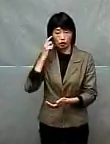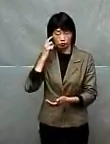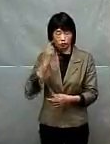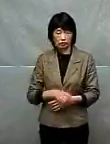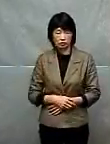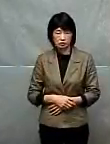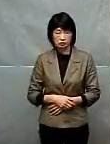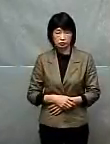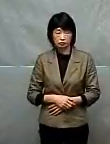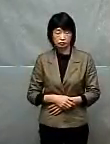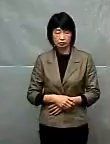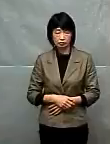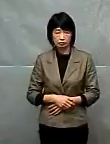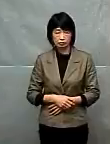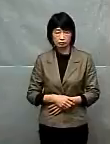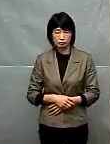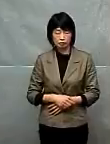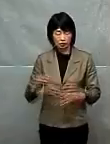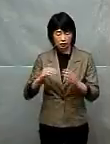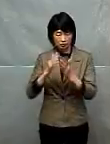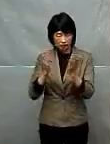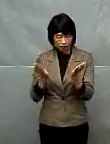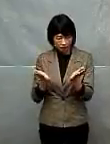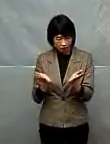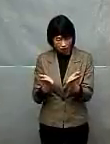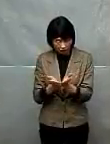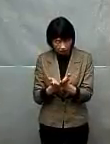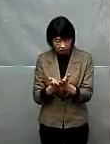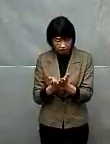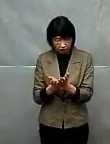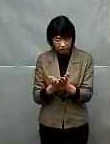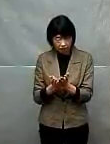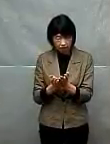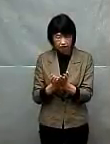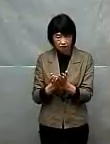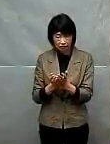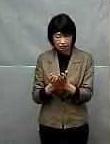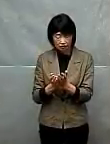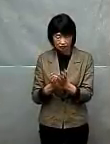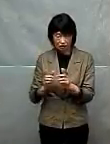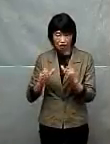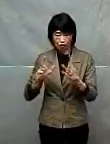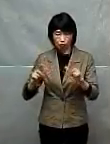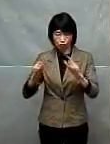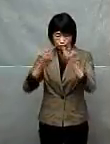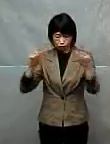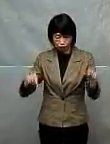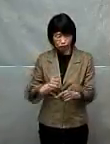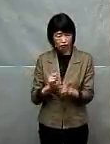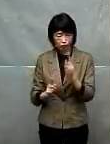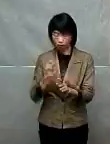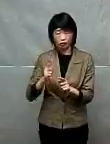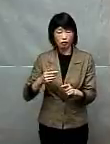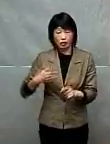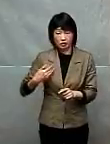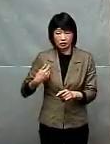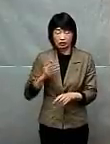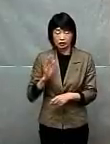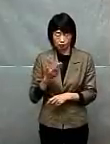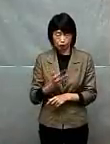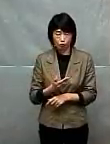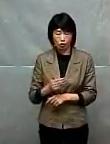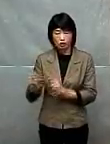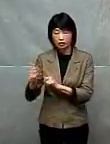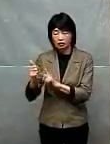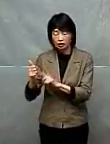その完全というふうに言えるかどうかはちょっとわからないところでありますけれども、できる限